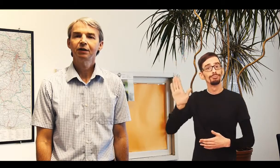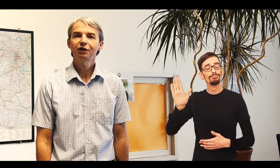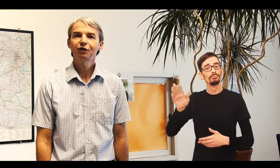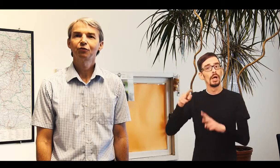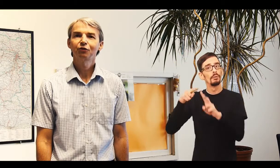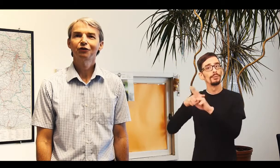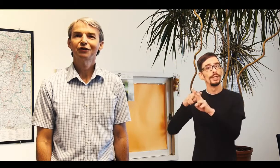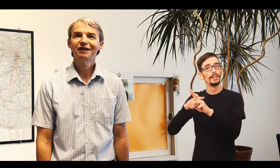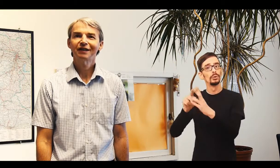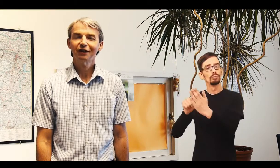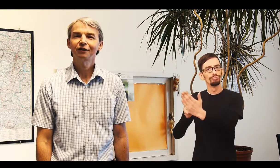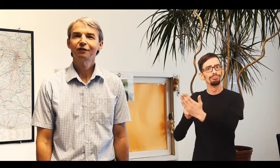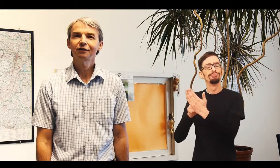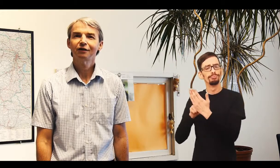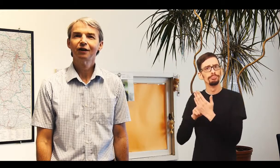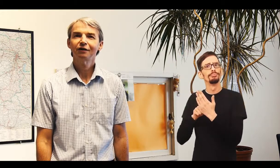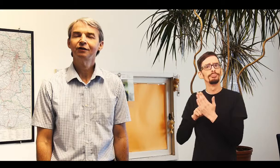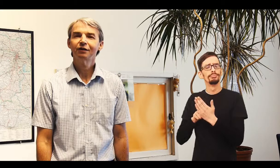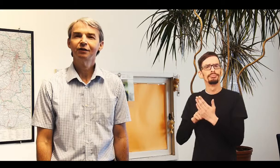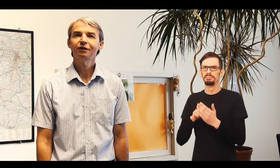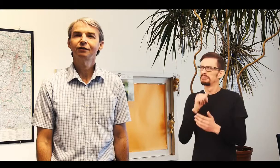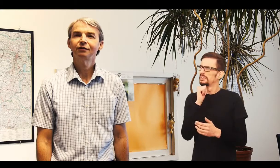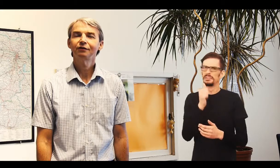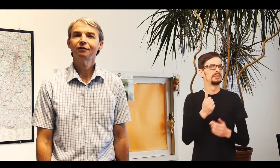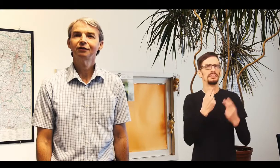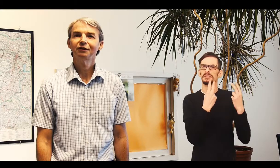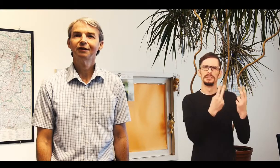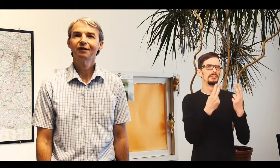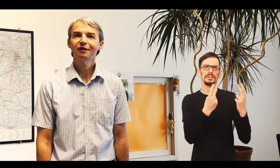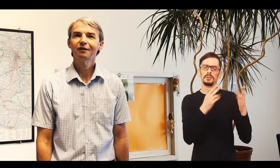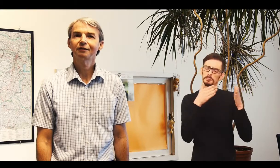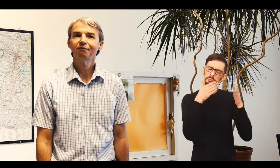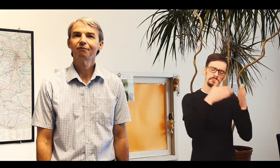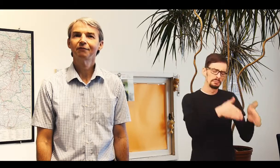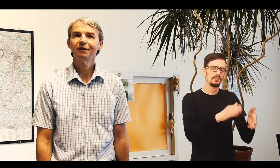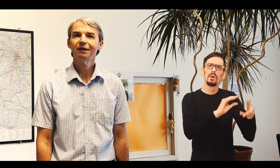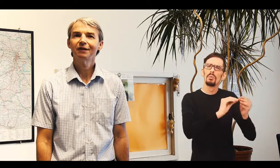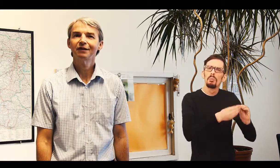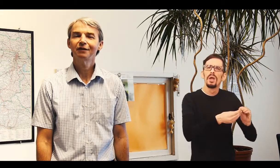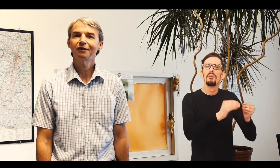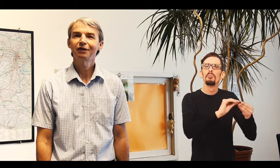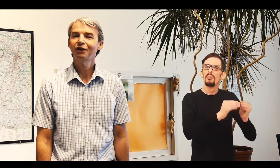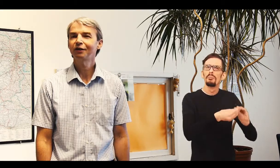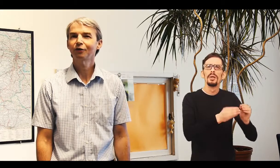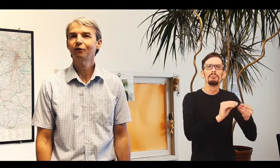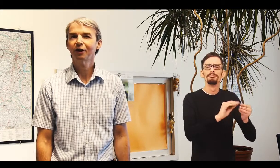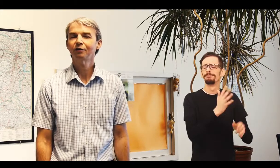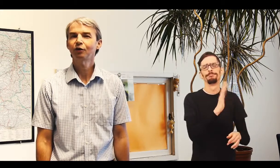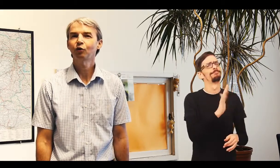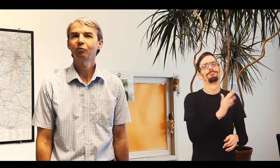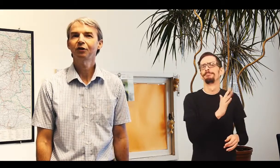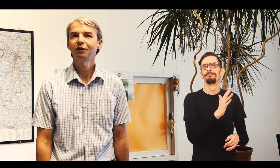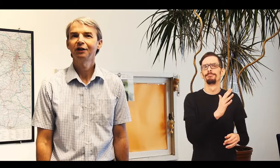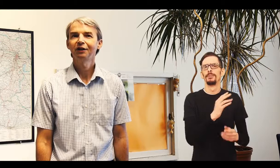Beeinträchtigung zeigt er allen anderen, dass es nicht darauf ankommt,